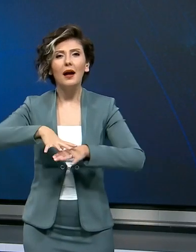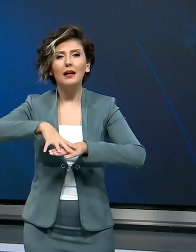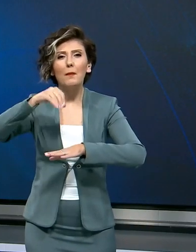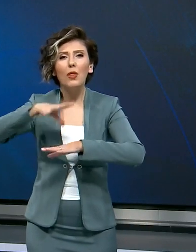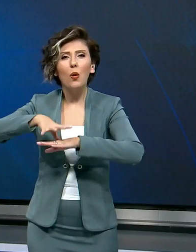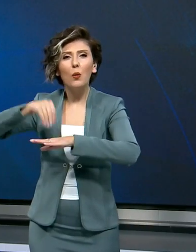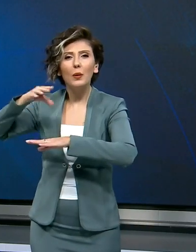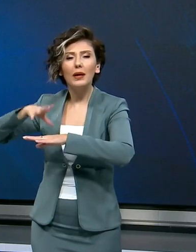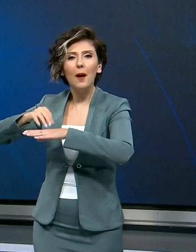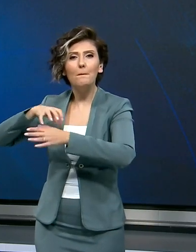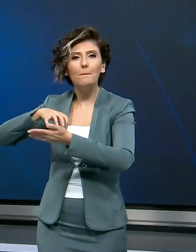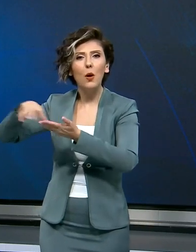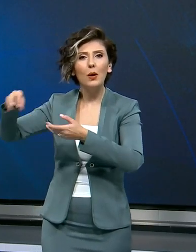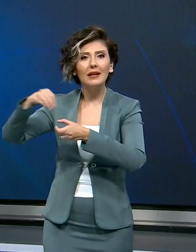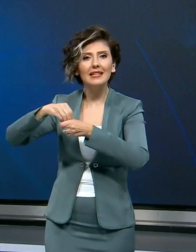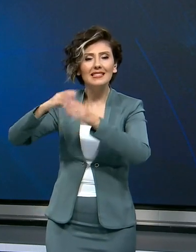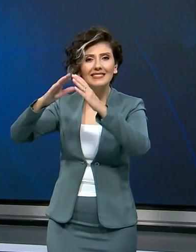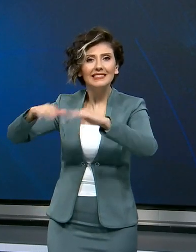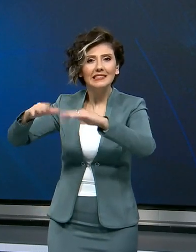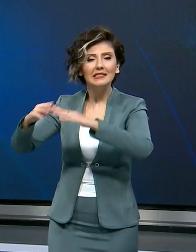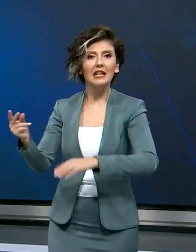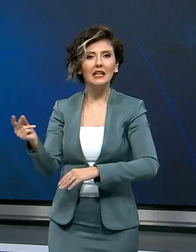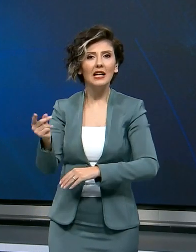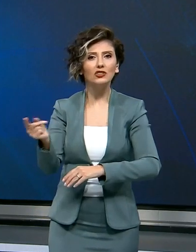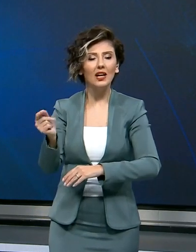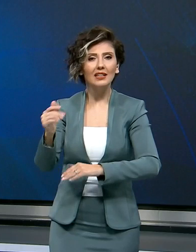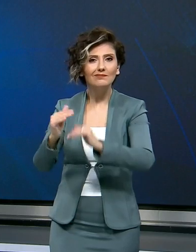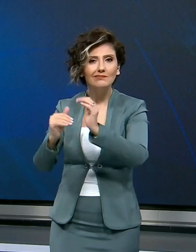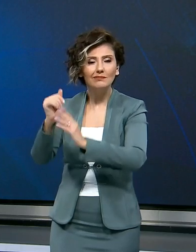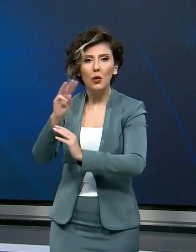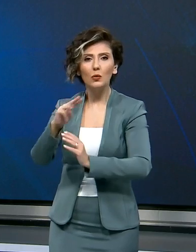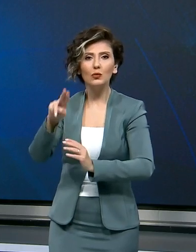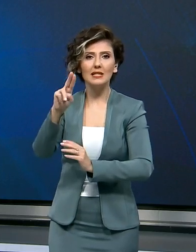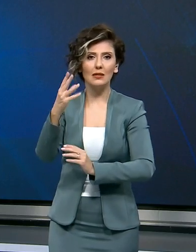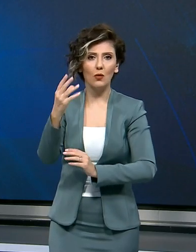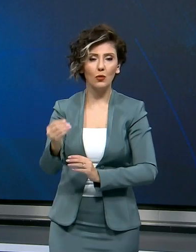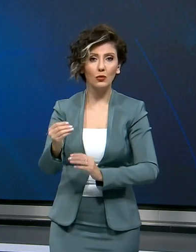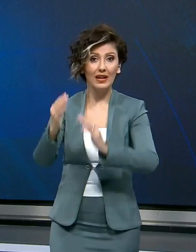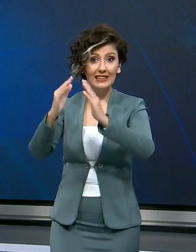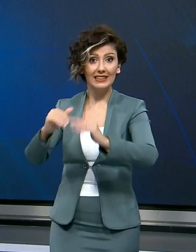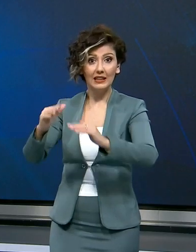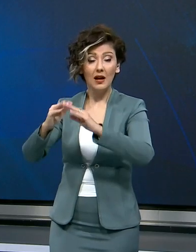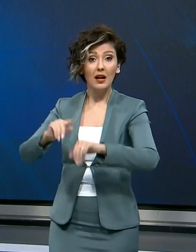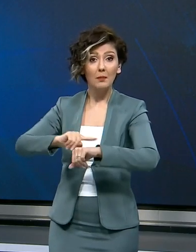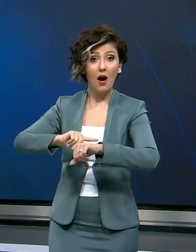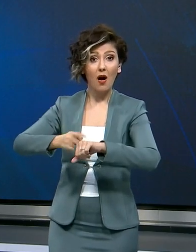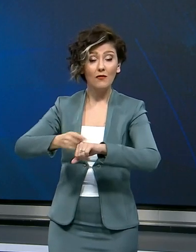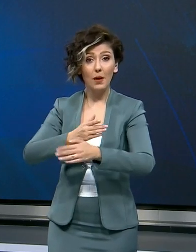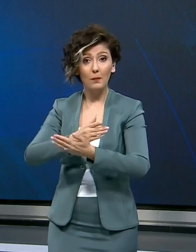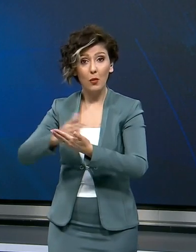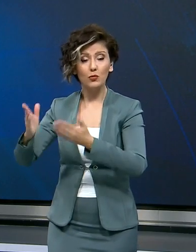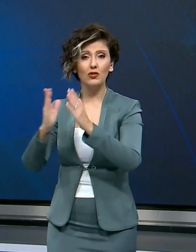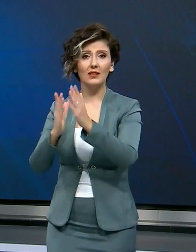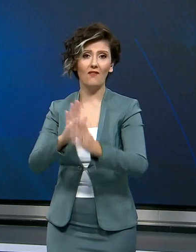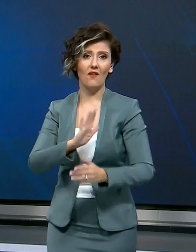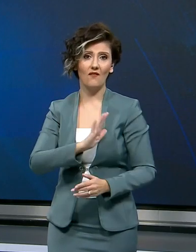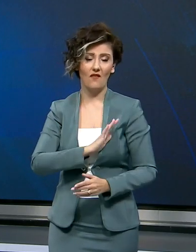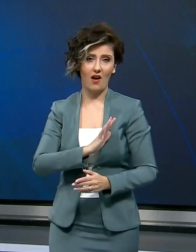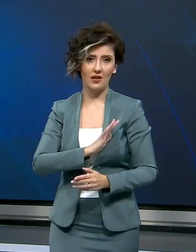Kapadokya bölgesinde yıkılan kaçak yapıların sayısı 37'ye ulaştı. Yıkımlar hafta boyunca devam edecek.